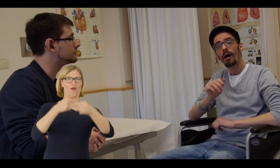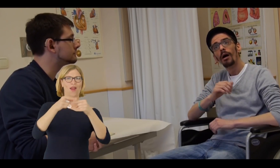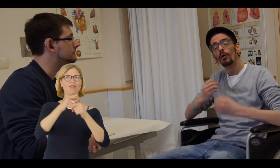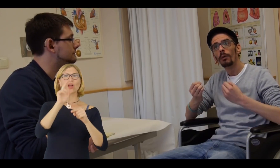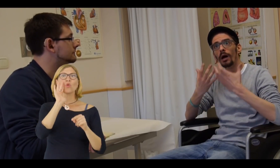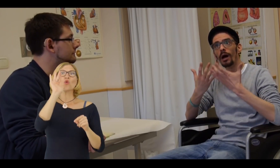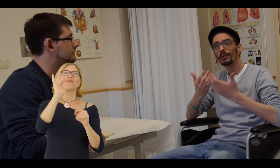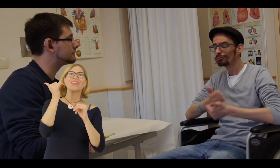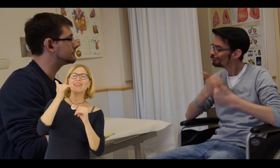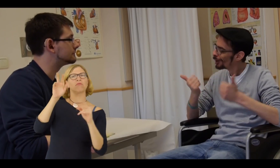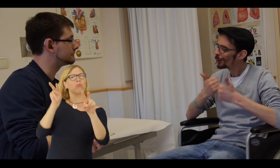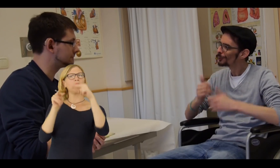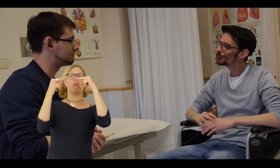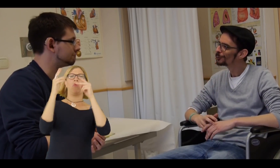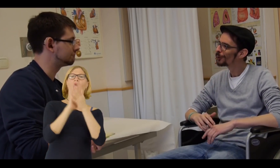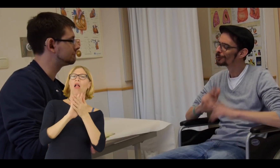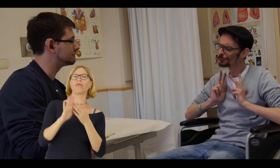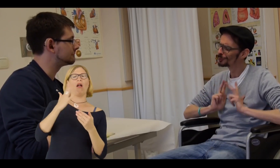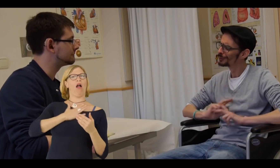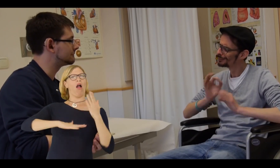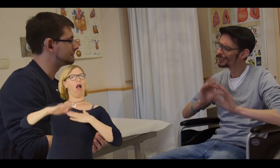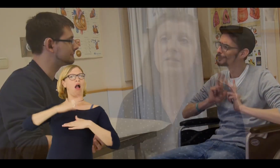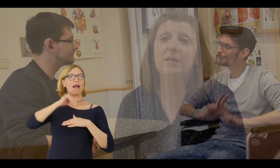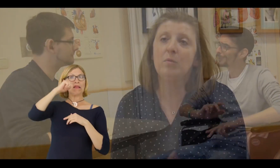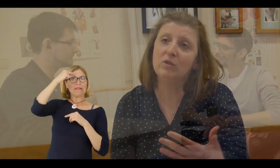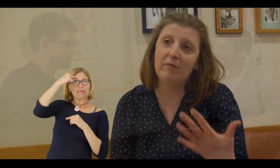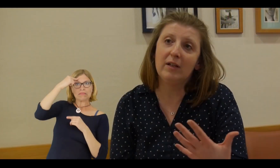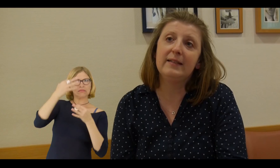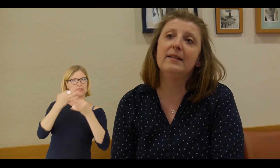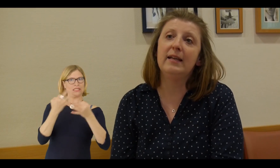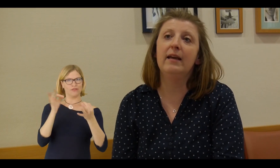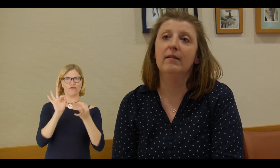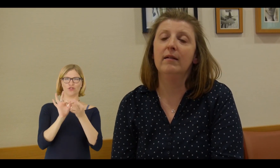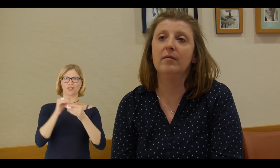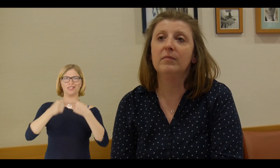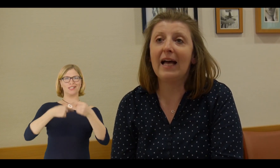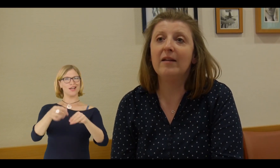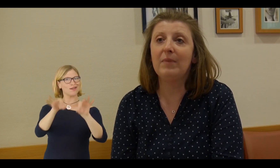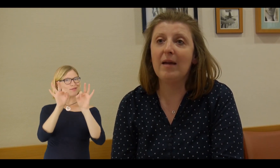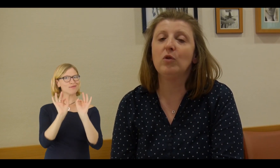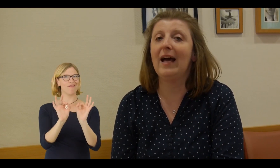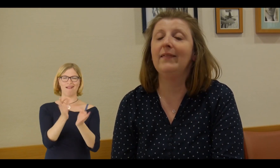hört, dann funktioniert es wieder. Man muss einfach in dieser Dinge dranbleiben und dran